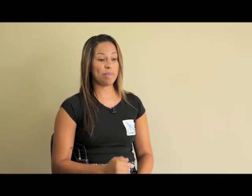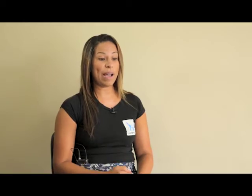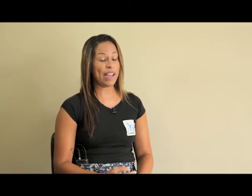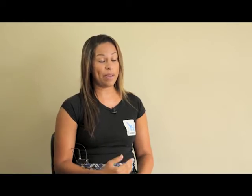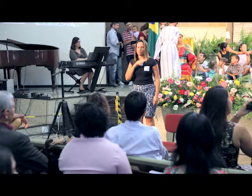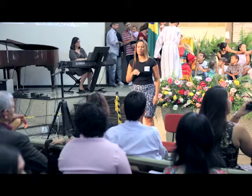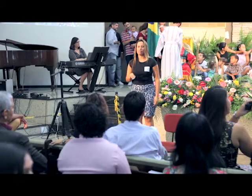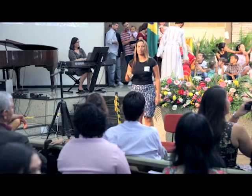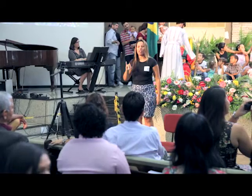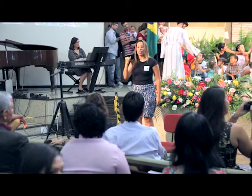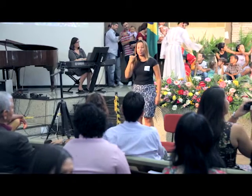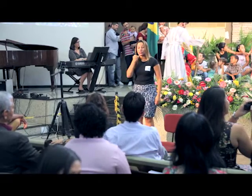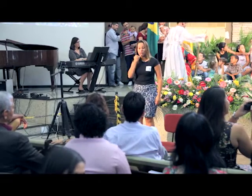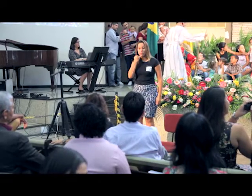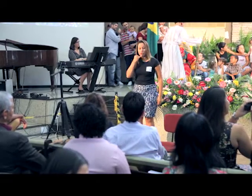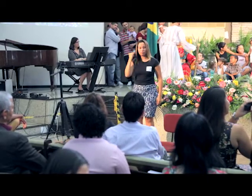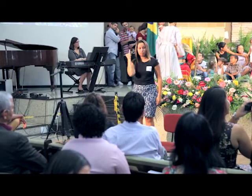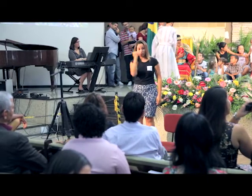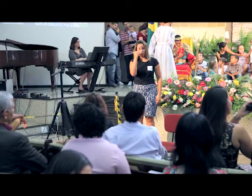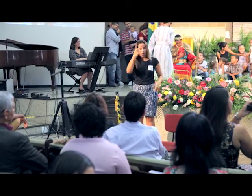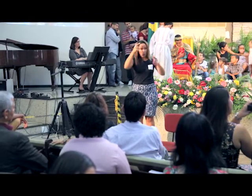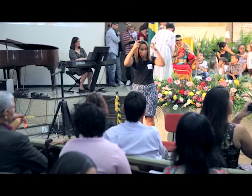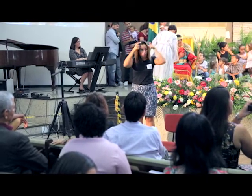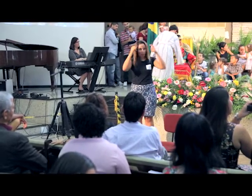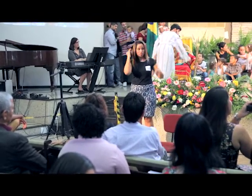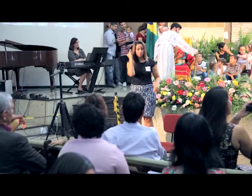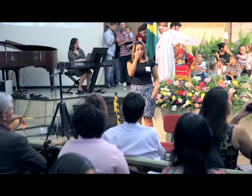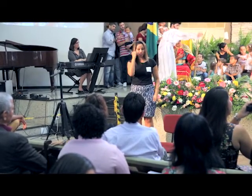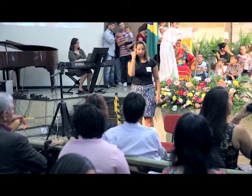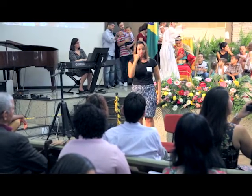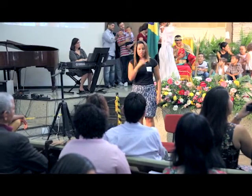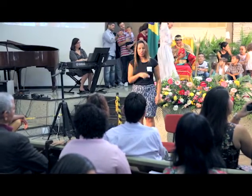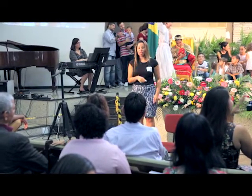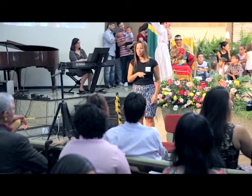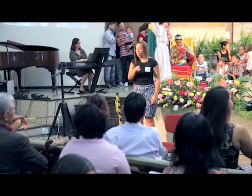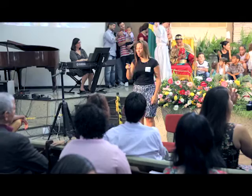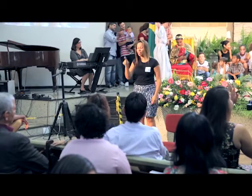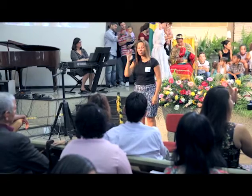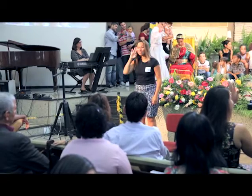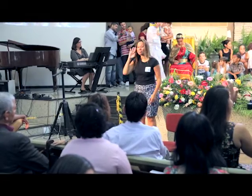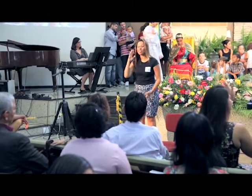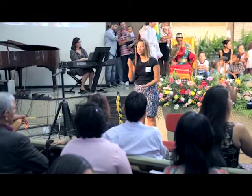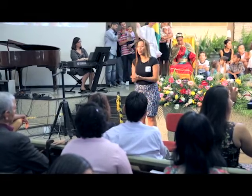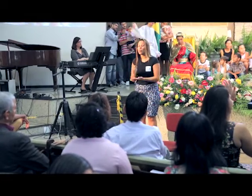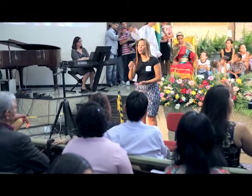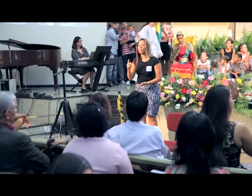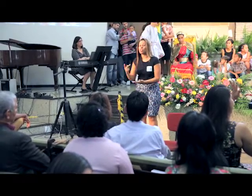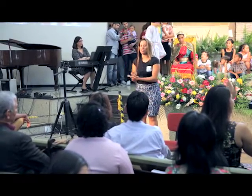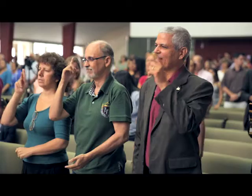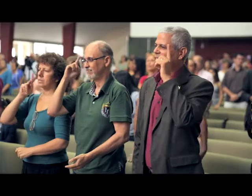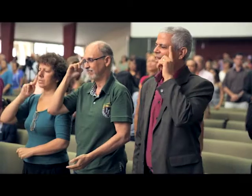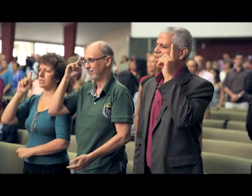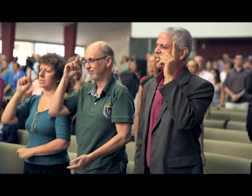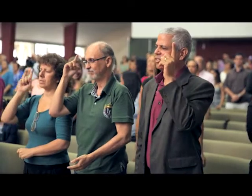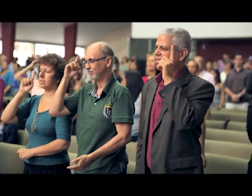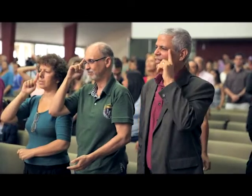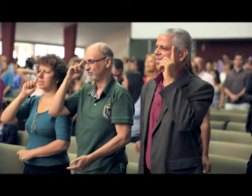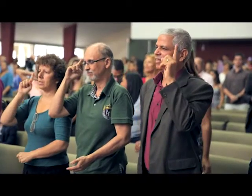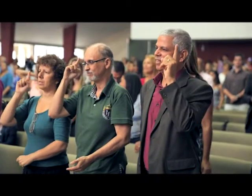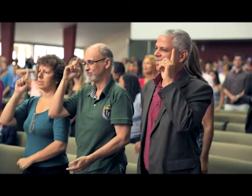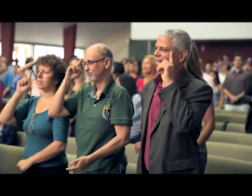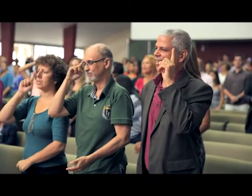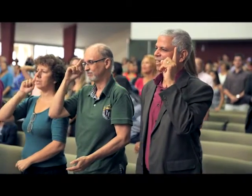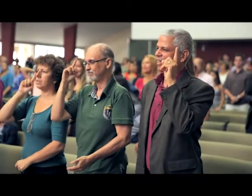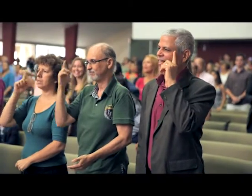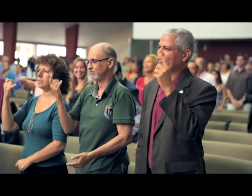assim, batizados, 8 surdos, né, que frequentam. Varia muito o número de surdos, mas temos